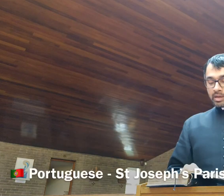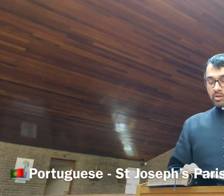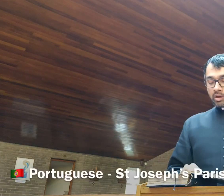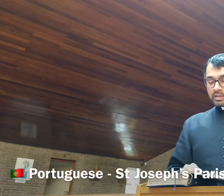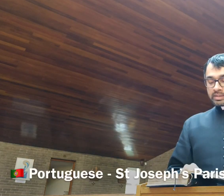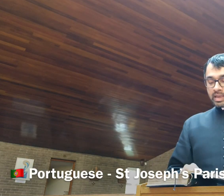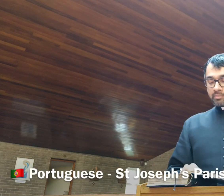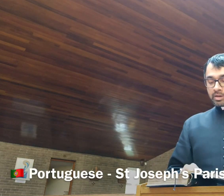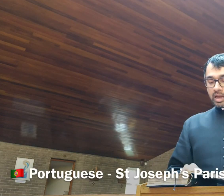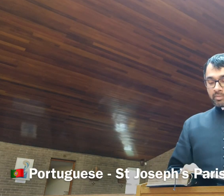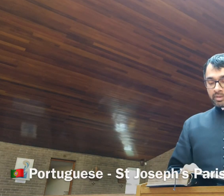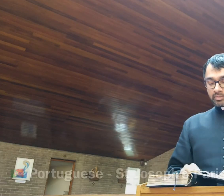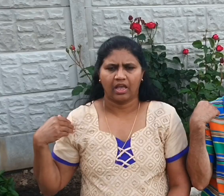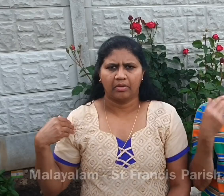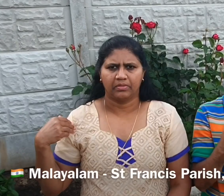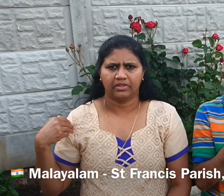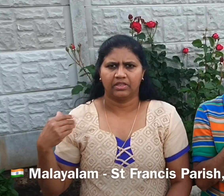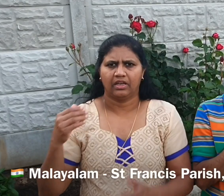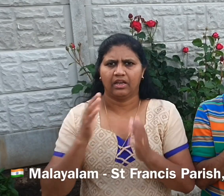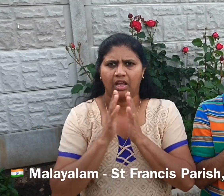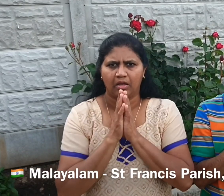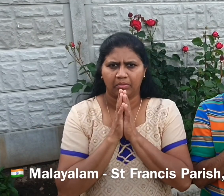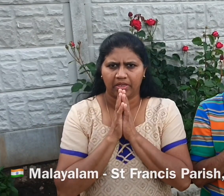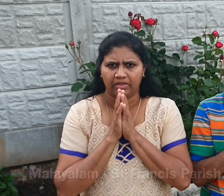Gloria sempre. Amen. Namatil. Amen.